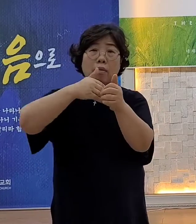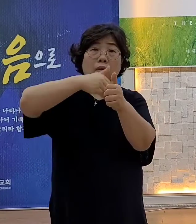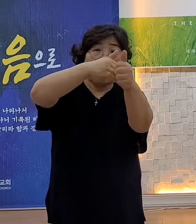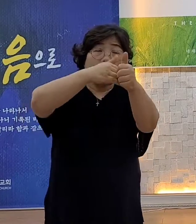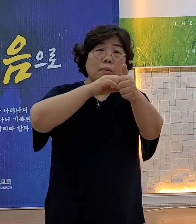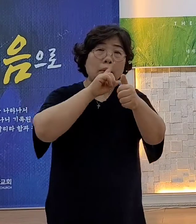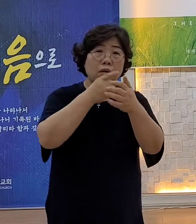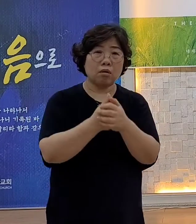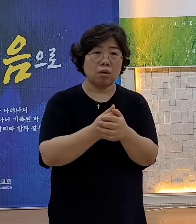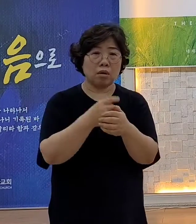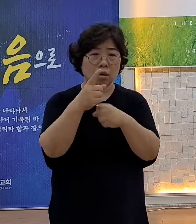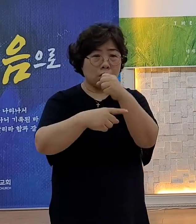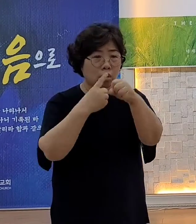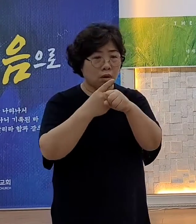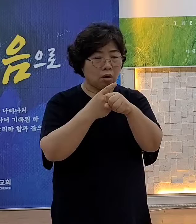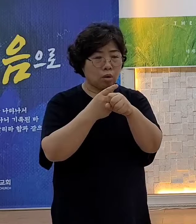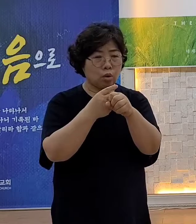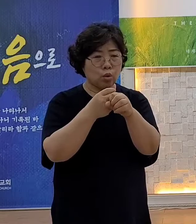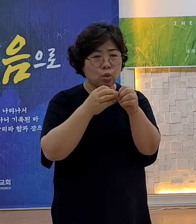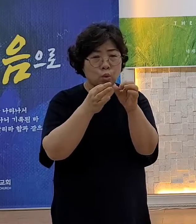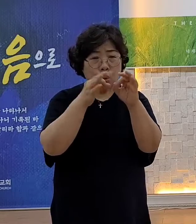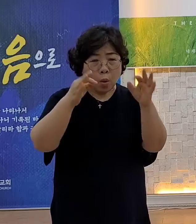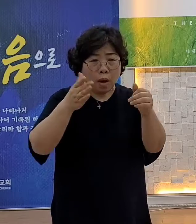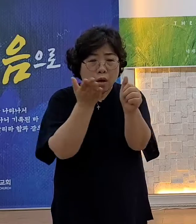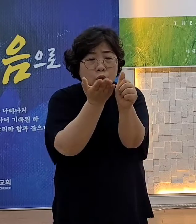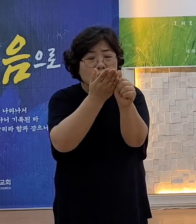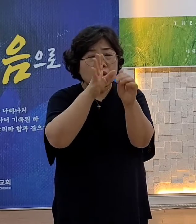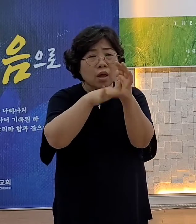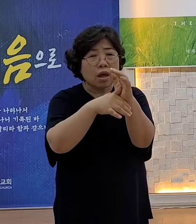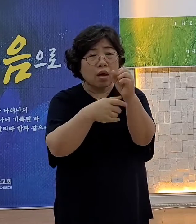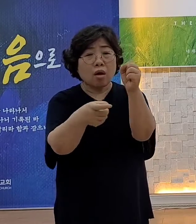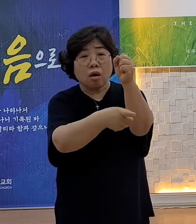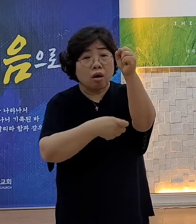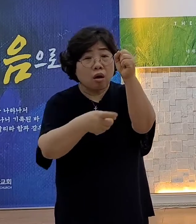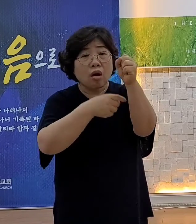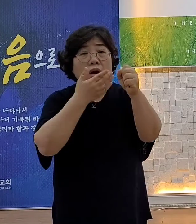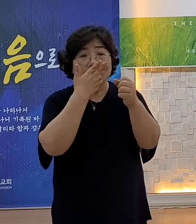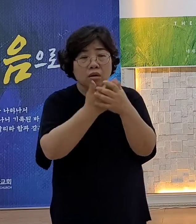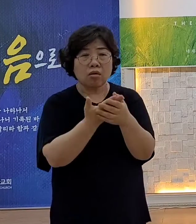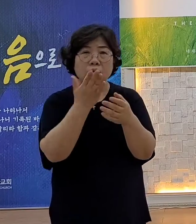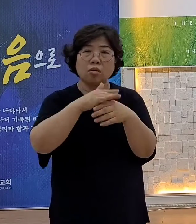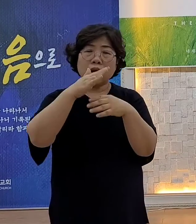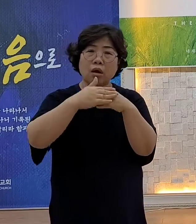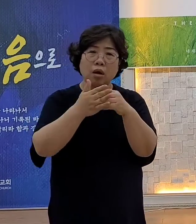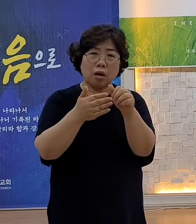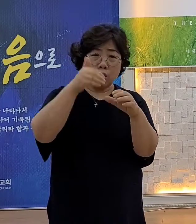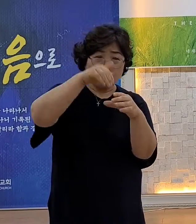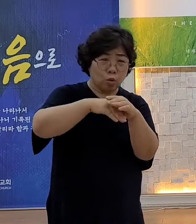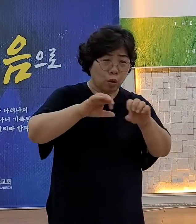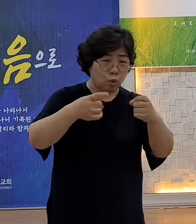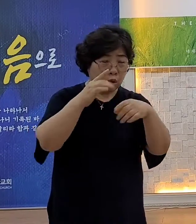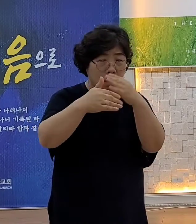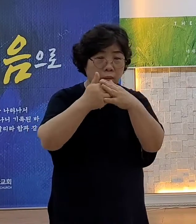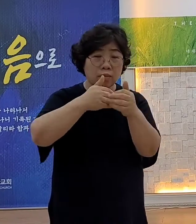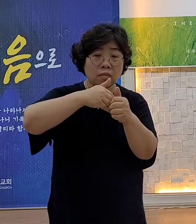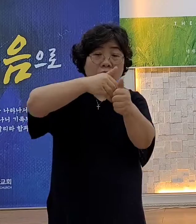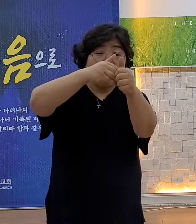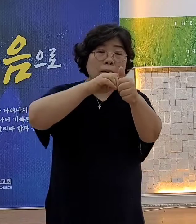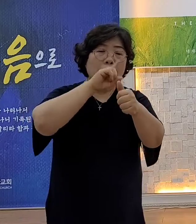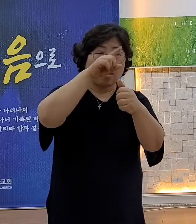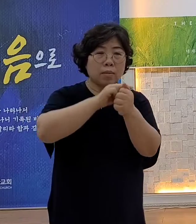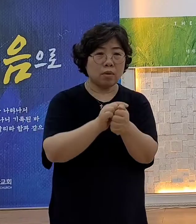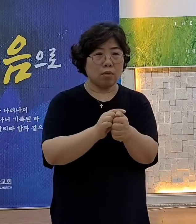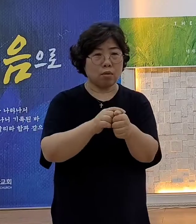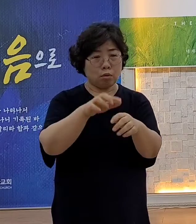지나야 뭐가 날 거 아닙니까? 근데 이 뭘 심어놓고 해봤자 하나님 떠나라면 떠나야 되는데 아무 소용이 없는 거예요.